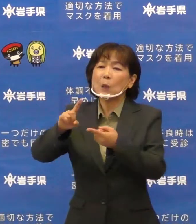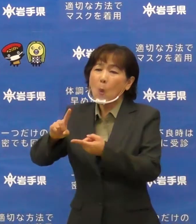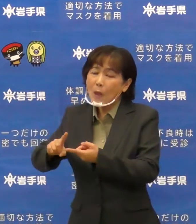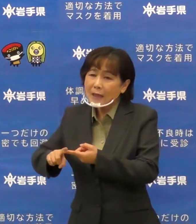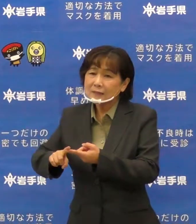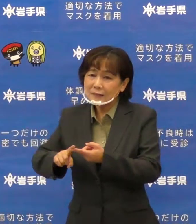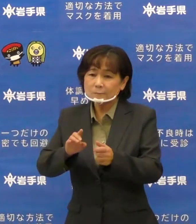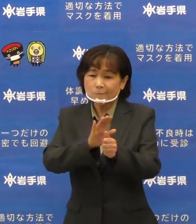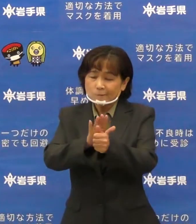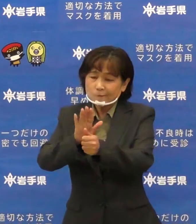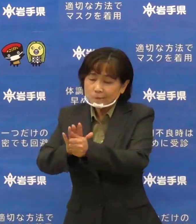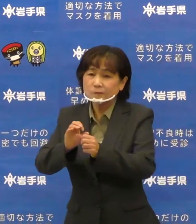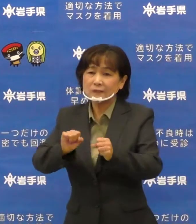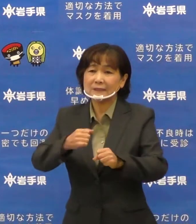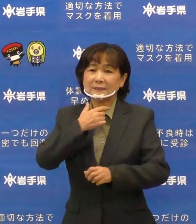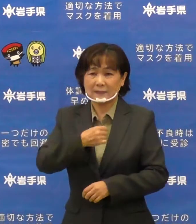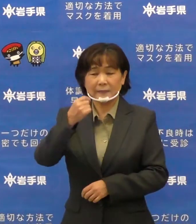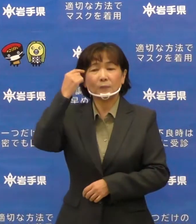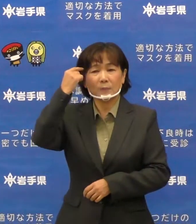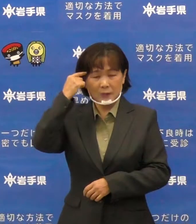です。 はい、わかりました、ありがとうございます。